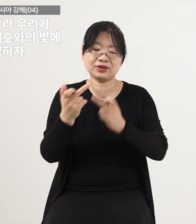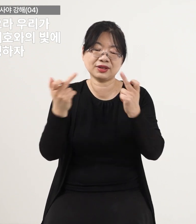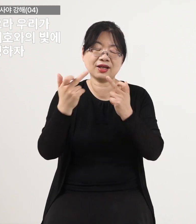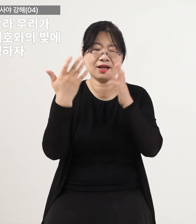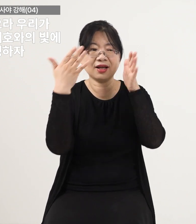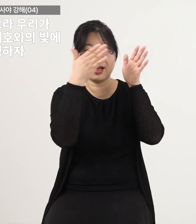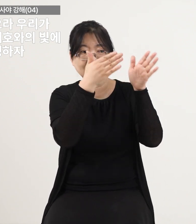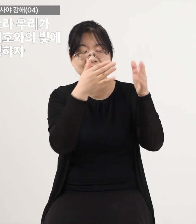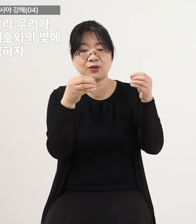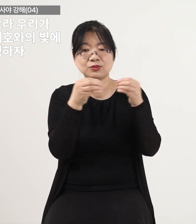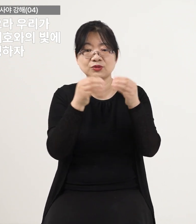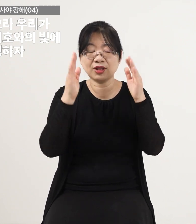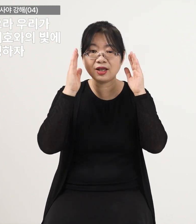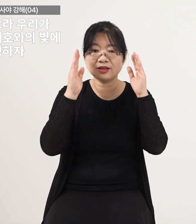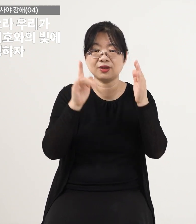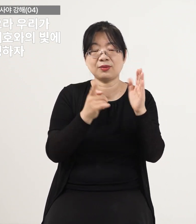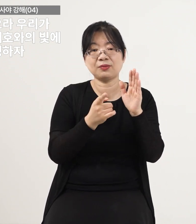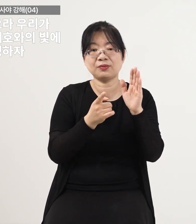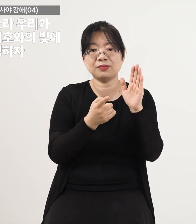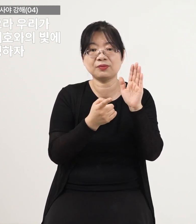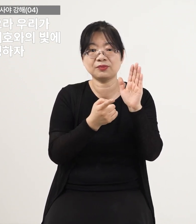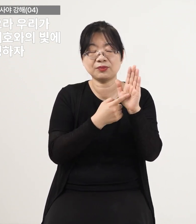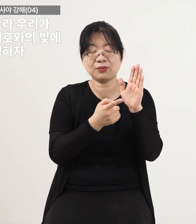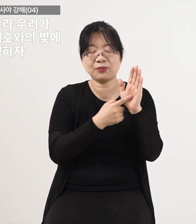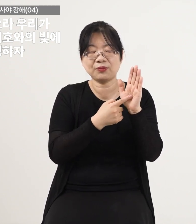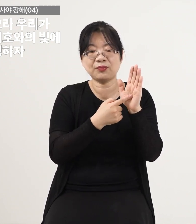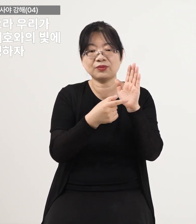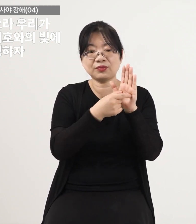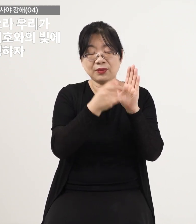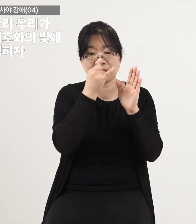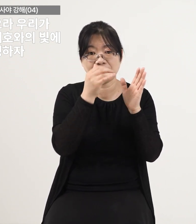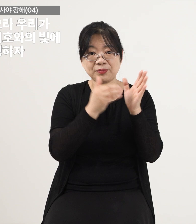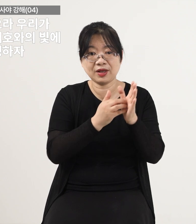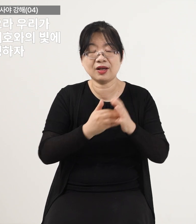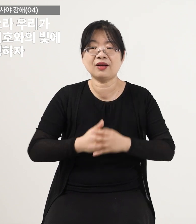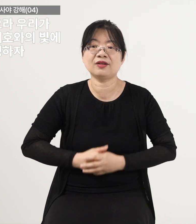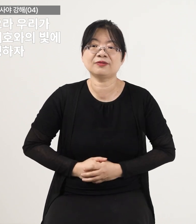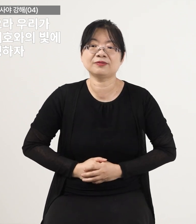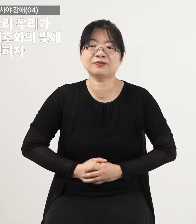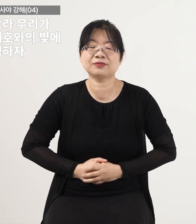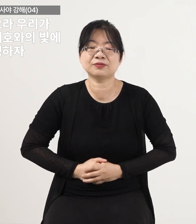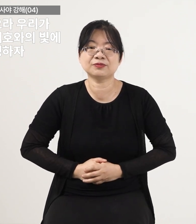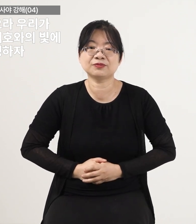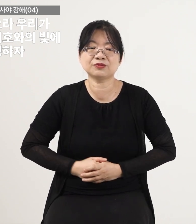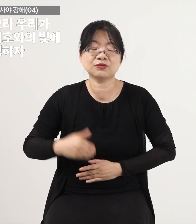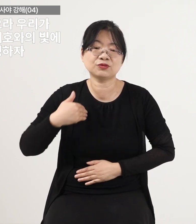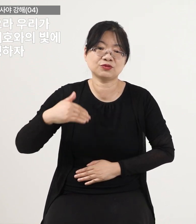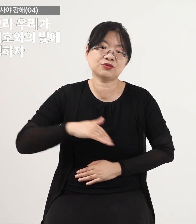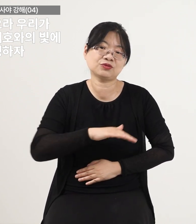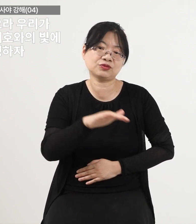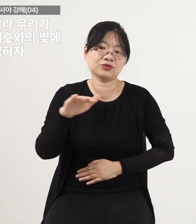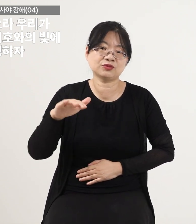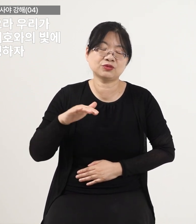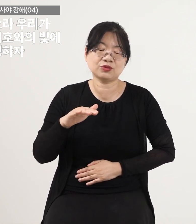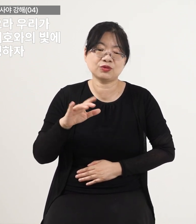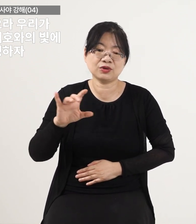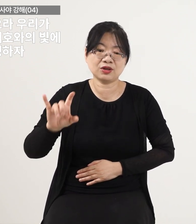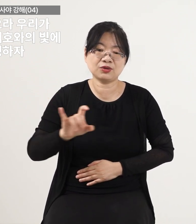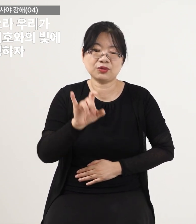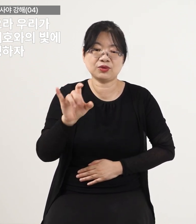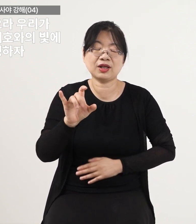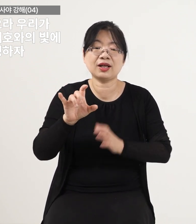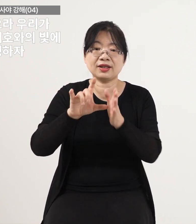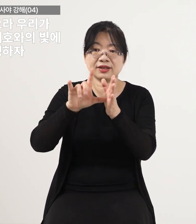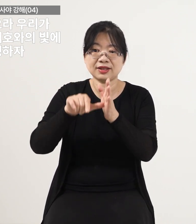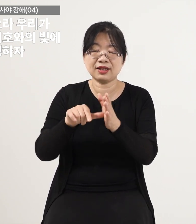문학적 표현을 의도적으로 쓴 겁니다. 우리도 그럴 때가 있죠. 코로나 때